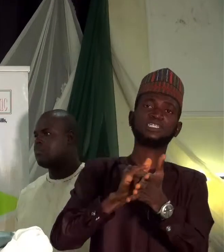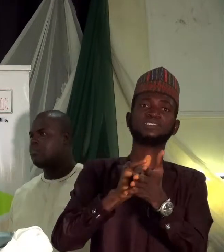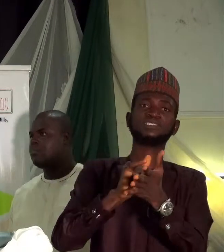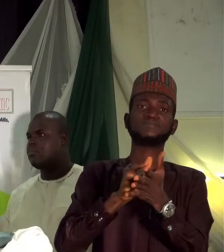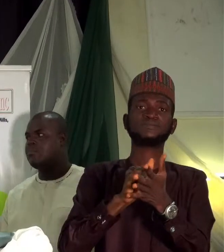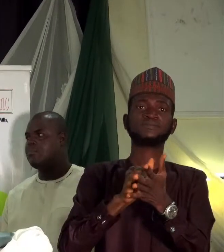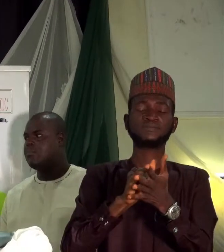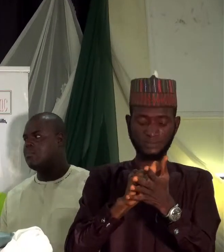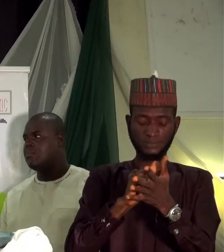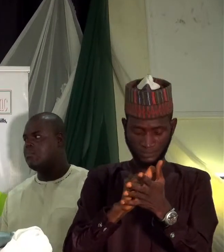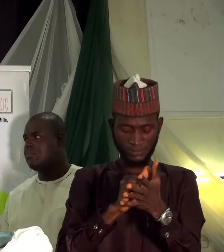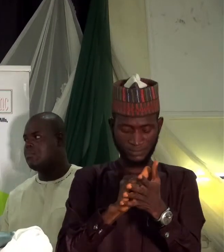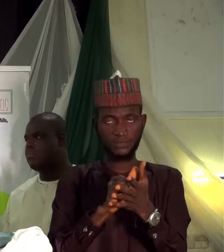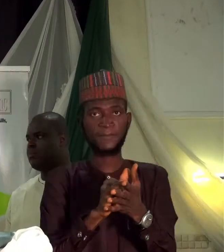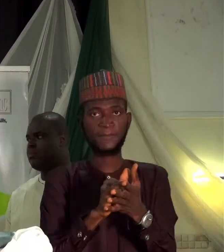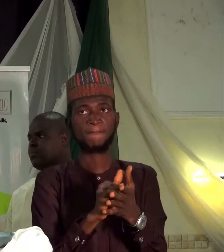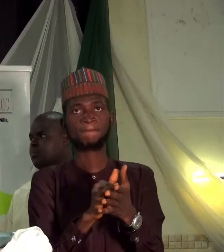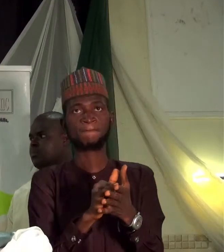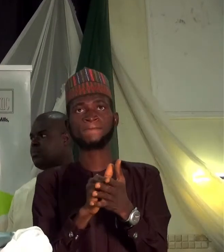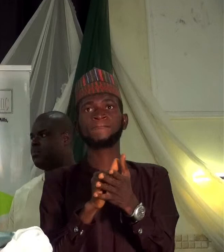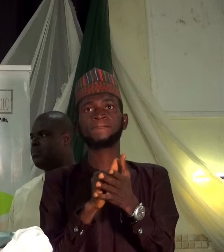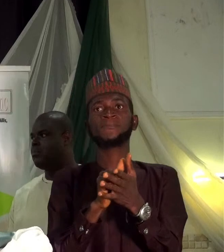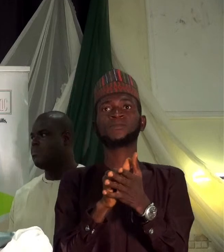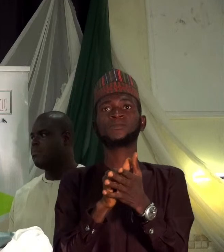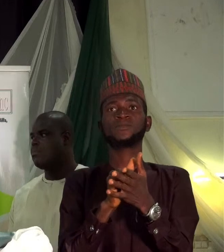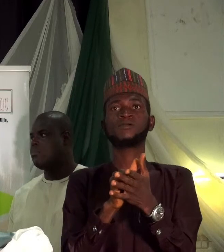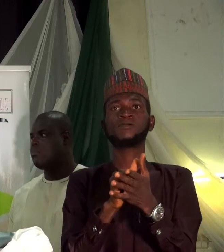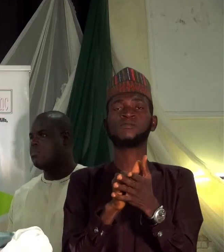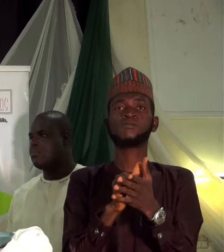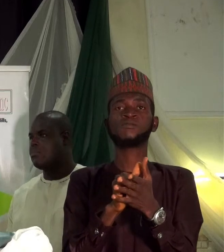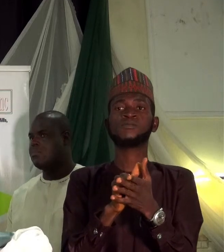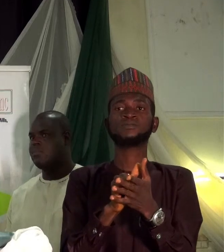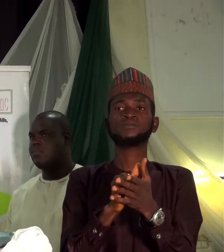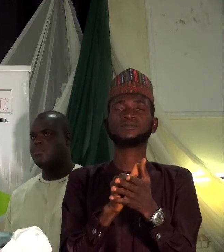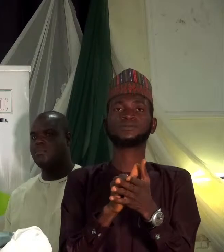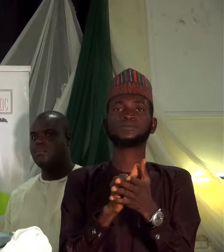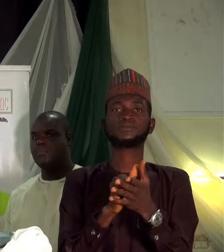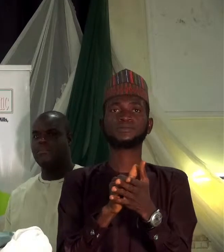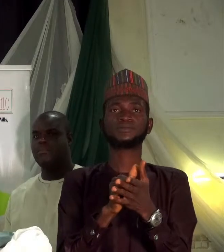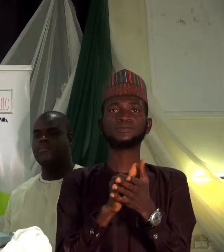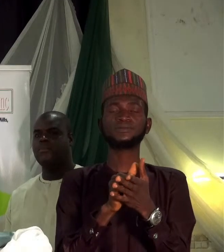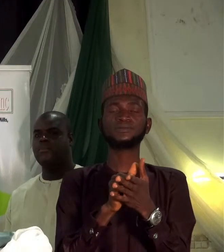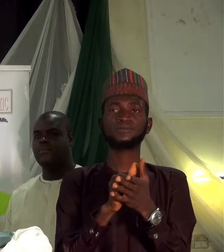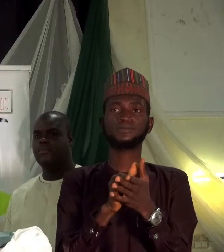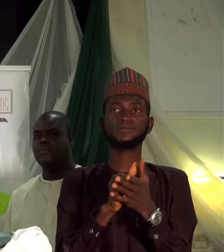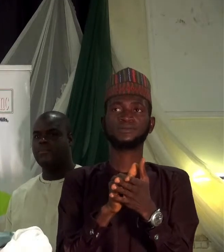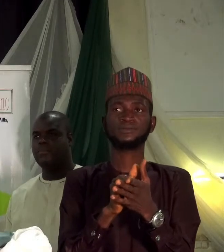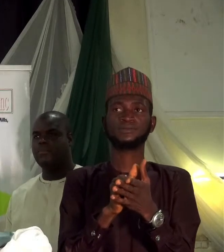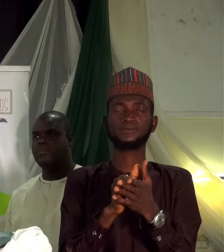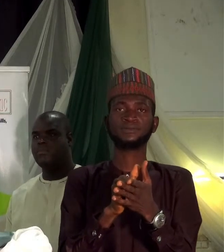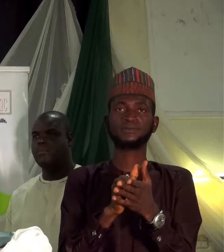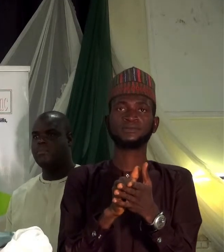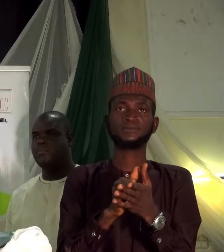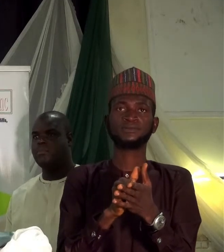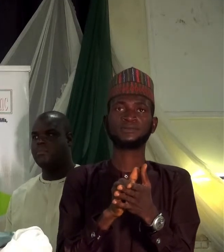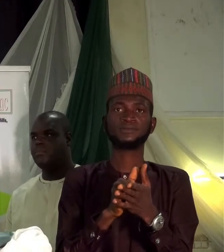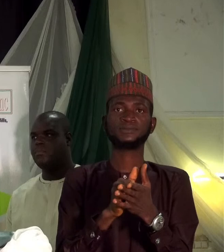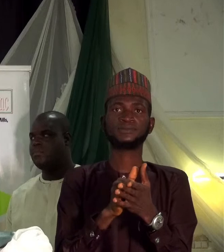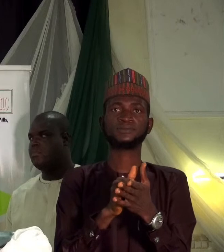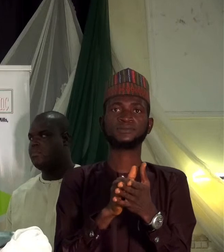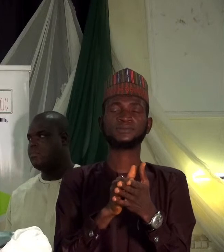وَحَمَلْنَاهُمْ فِي الْبَحْرِ وَالْبَحْرِ وَرَزَقْنَاهُمْ مِنَ الطَّيِّبَاتِ وَفَضَّلْنَاهُمْ عَلَى كَثِيرٍ مِّمَّنْ